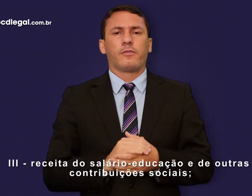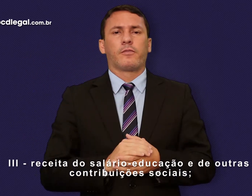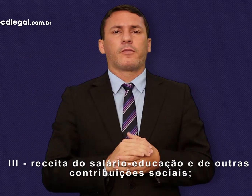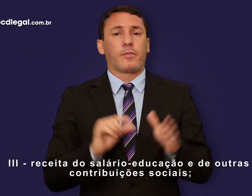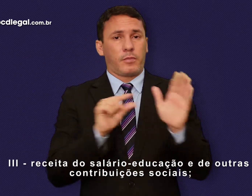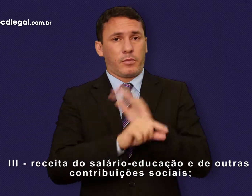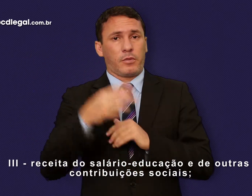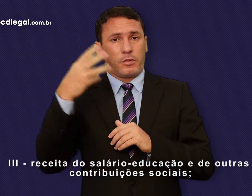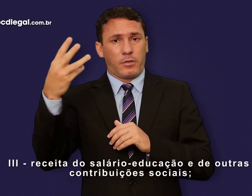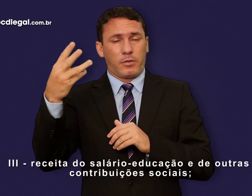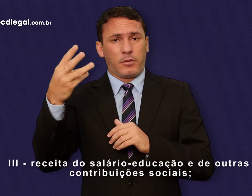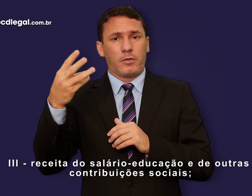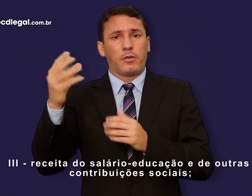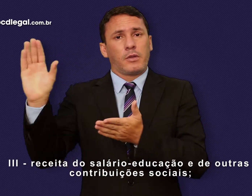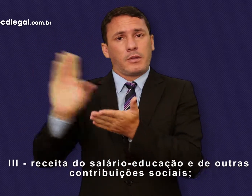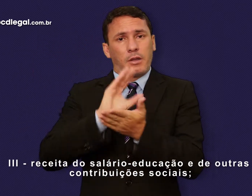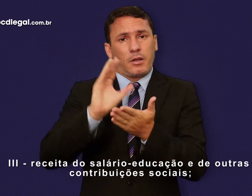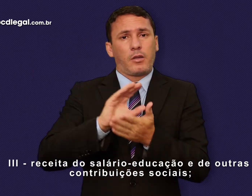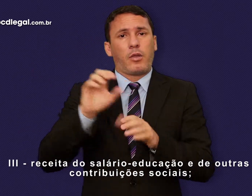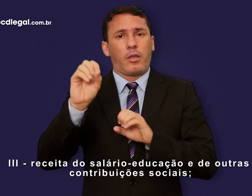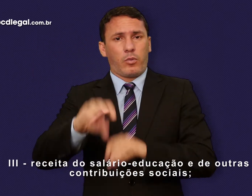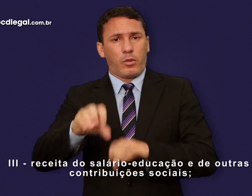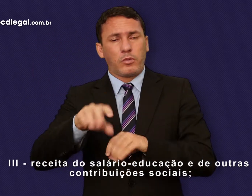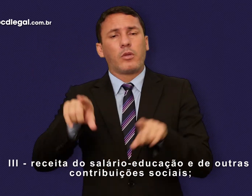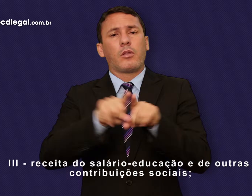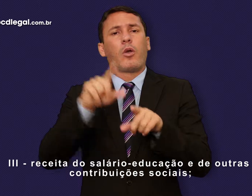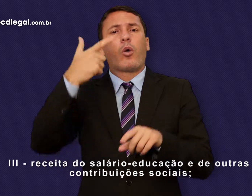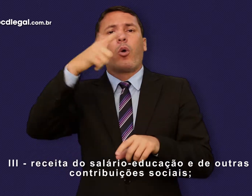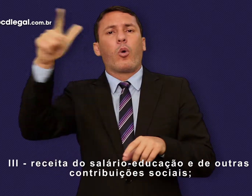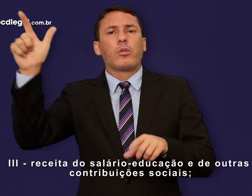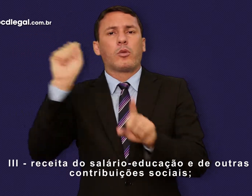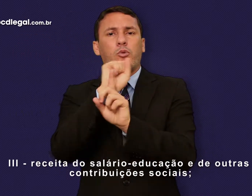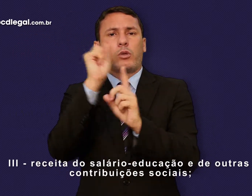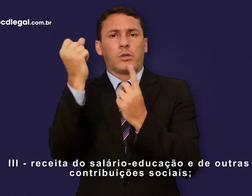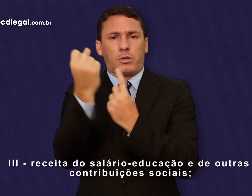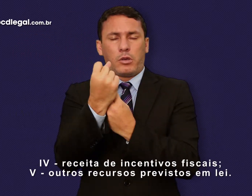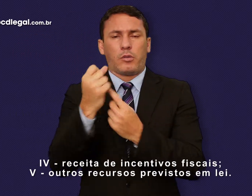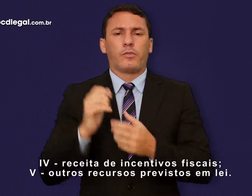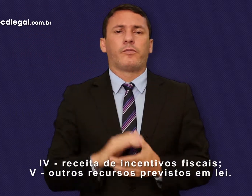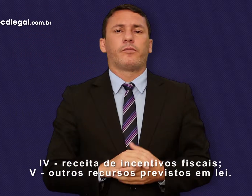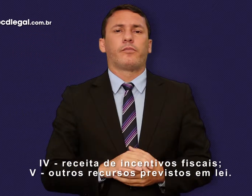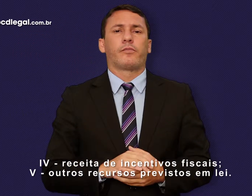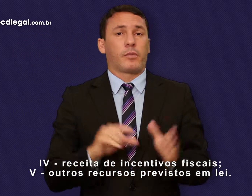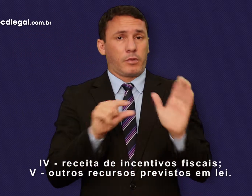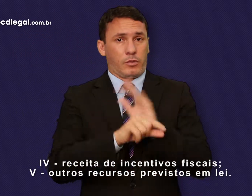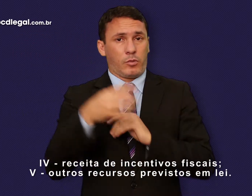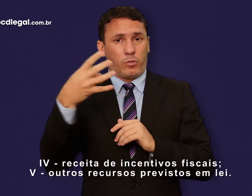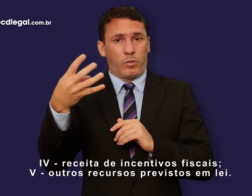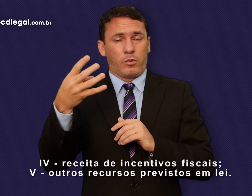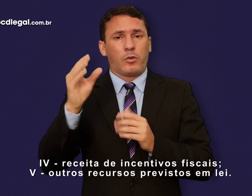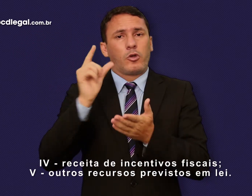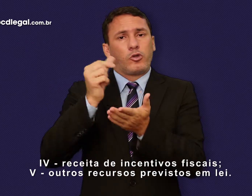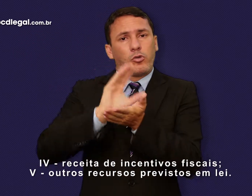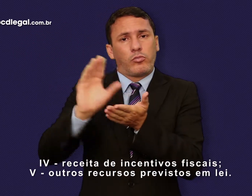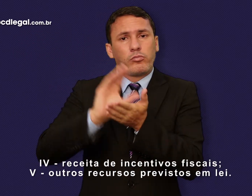3. Receita do salário educação e de outras contribuições sociais. Inciso 4. Receita de incentivos